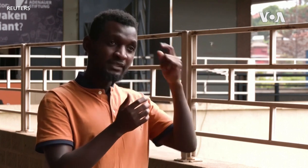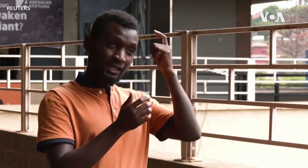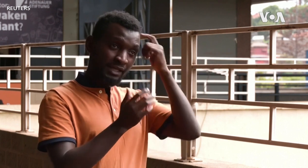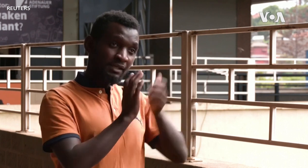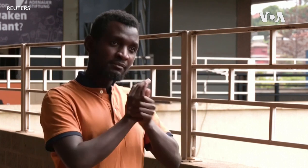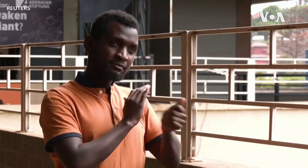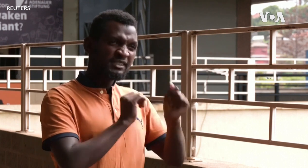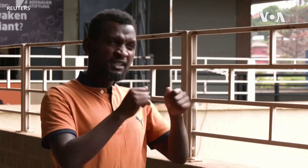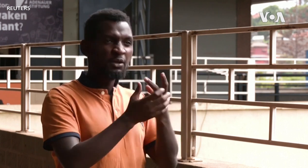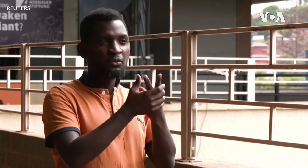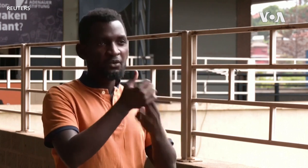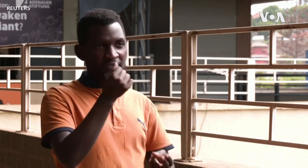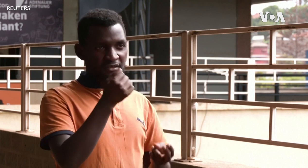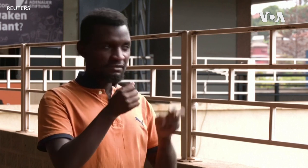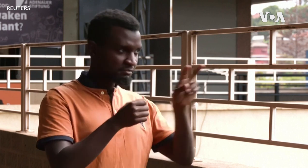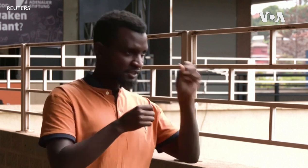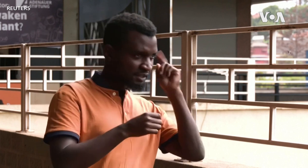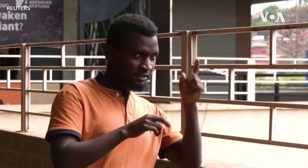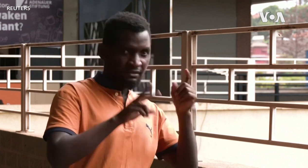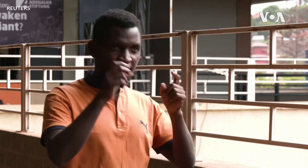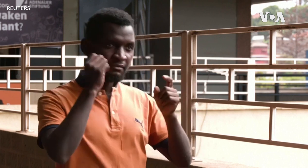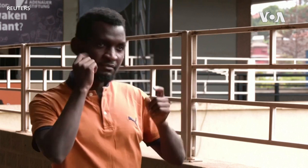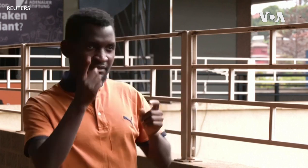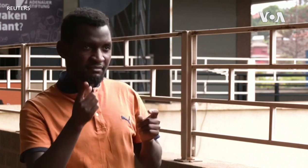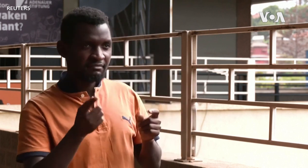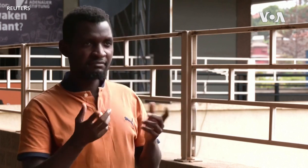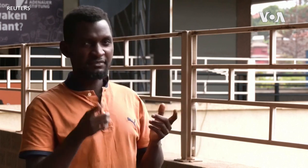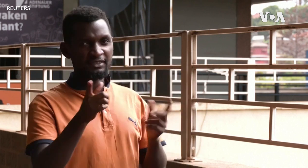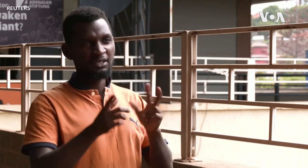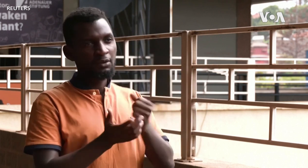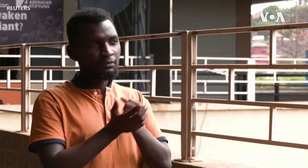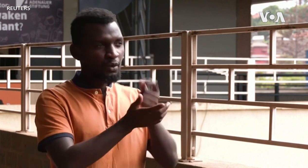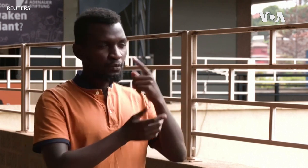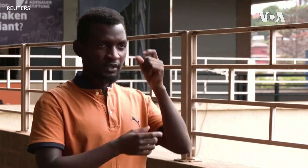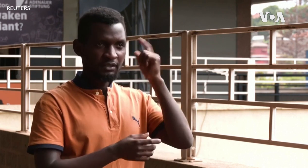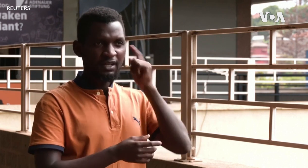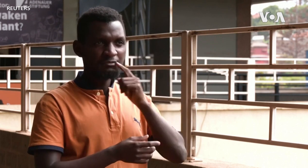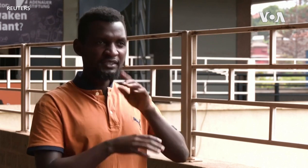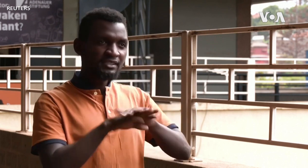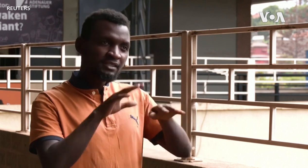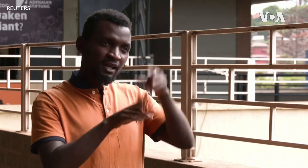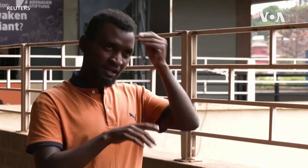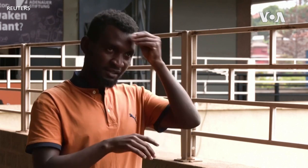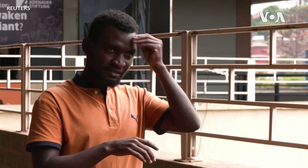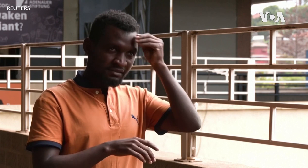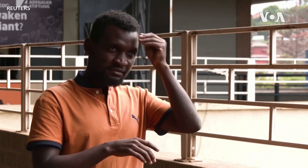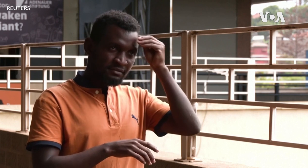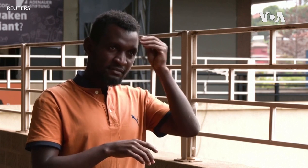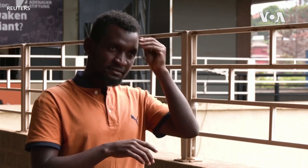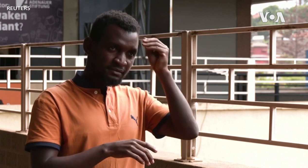rythme est clair et comme ce sont des présentateurs sourds qui donnent les informations, nous sommes capables de suivre au bon rythme par rapport aux médias traditionnels.